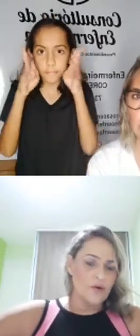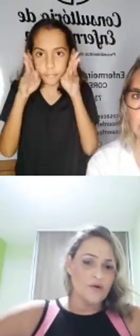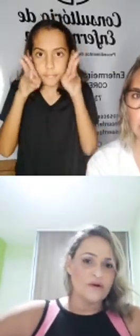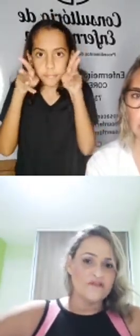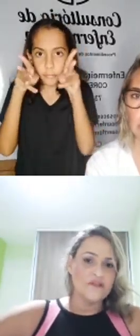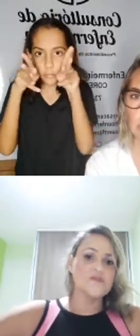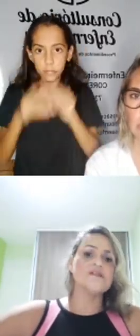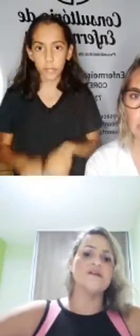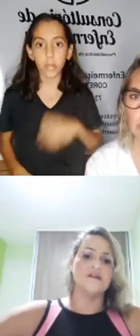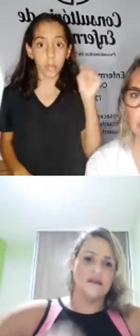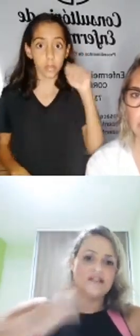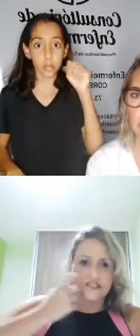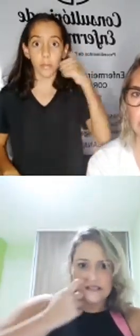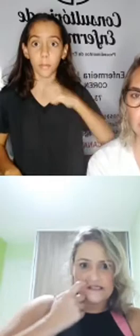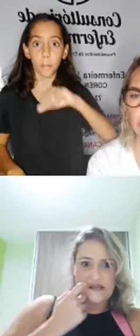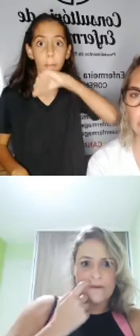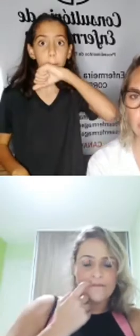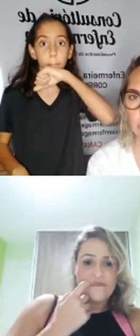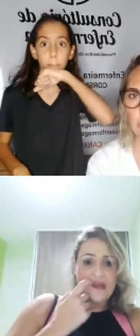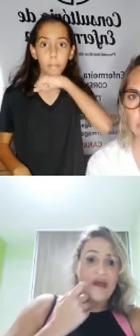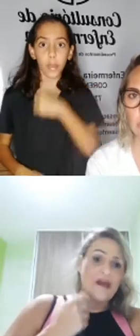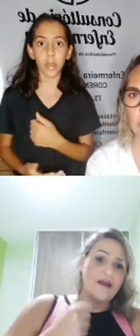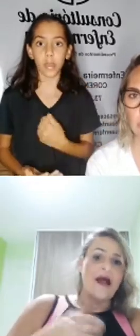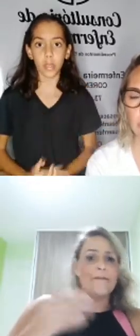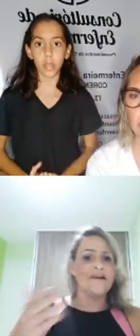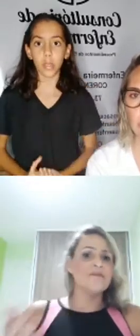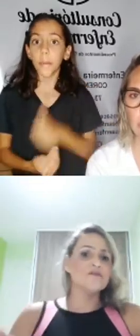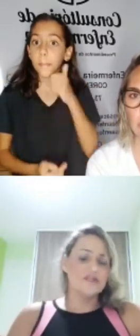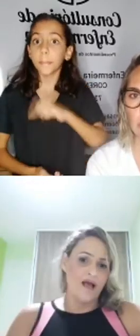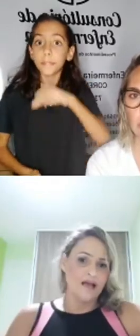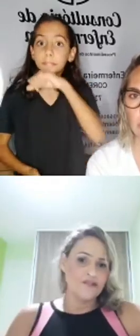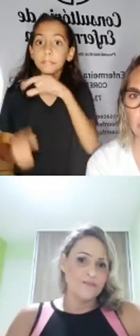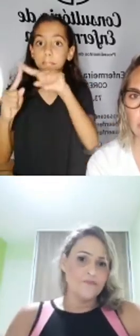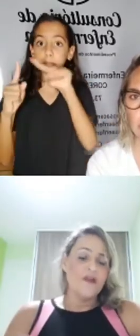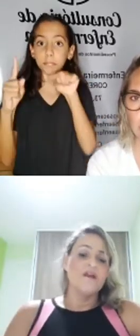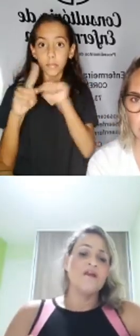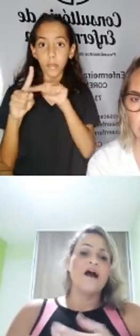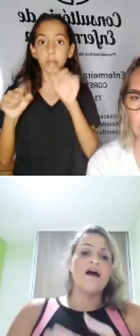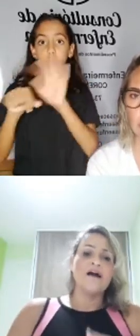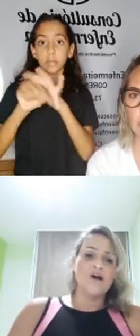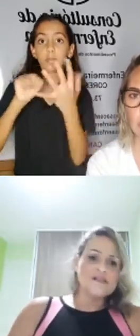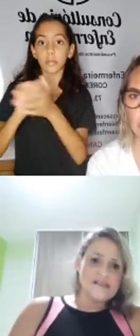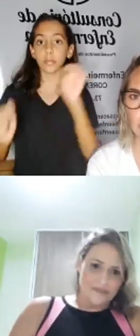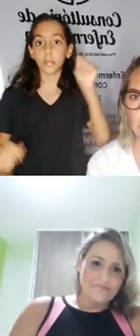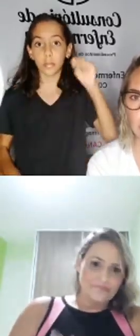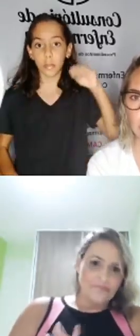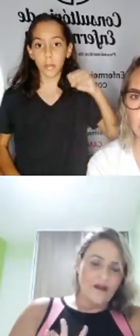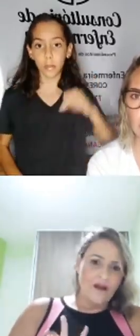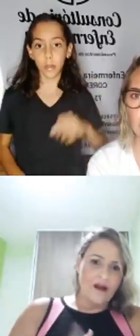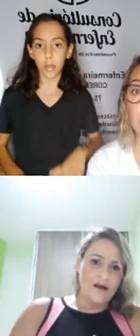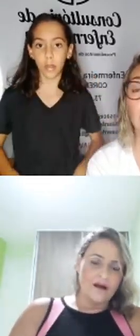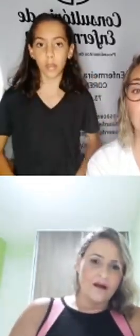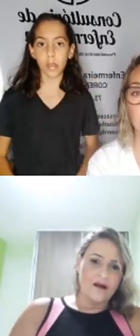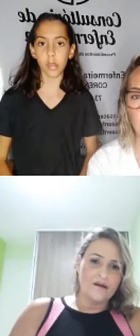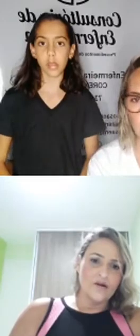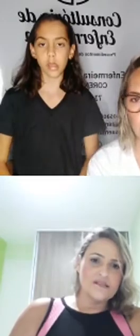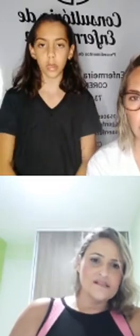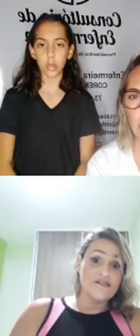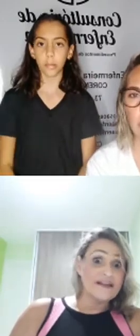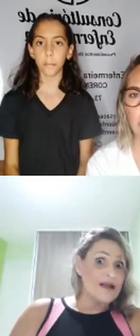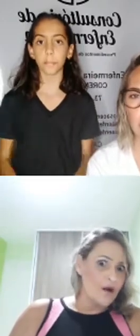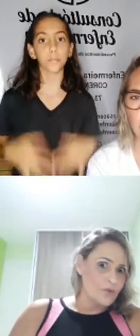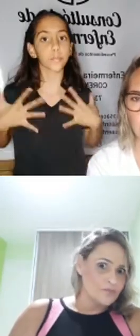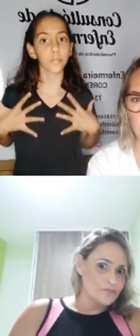para o coronavírus e na gestação, é a prematuridade e a anóxia, né? A